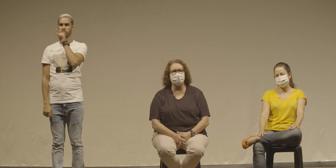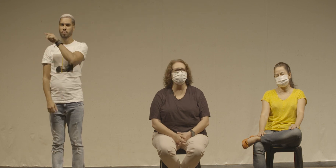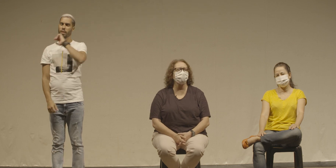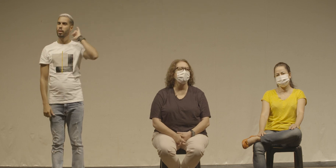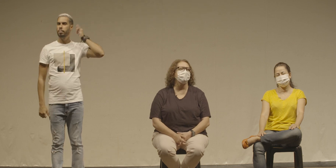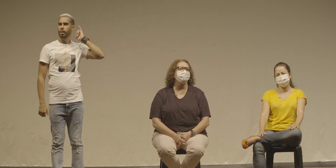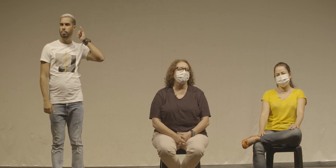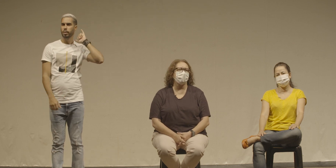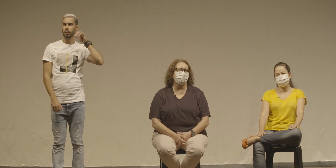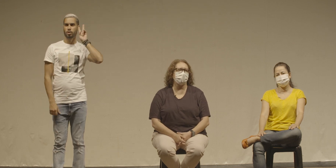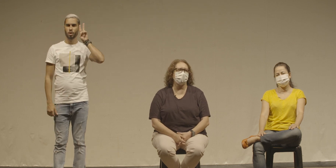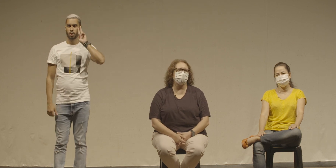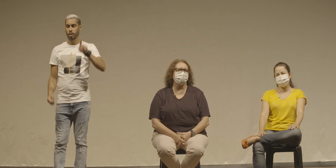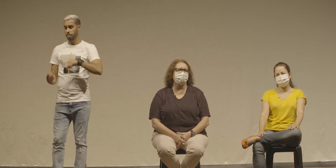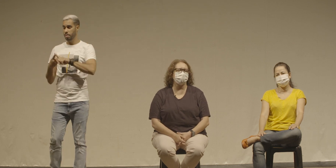Paula, Hortência.